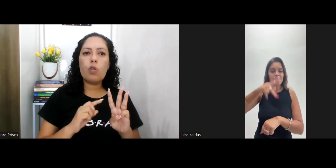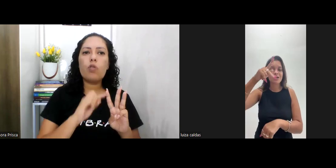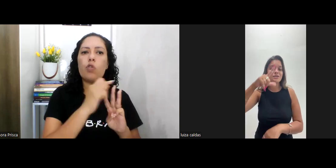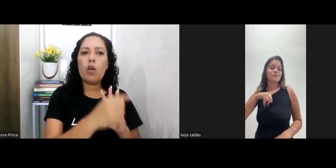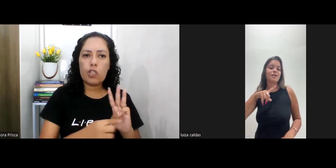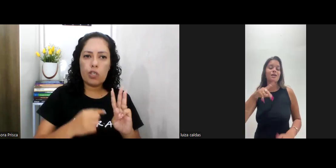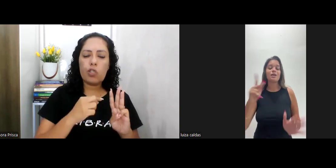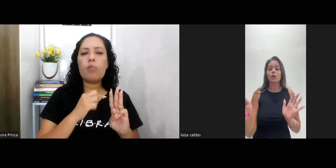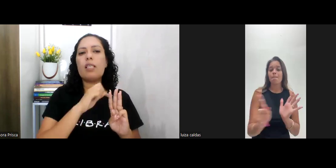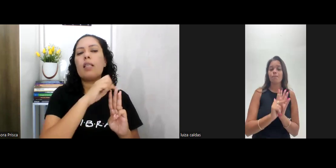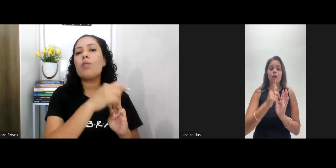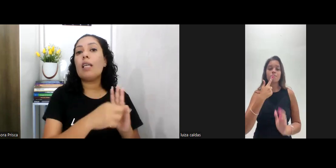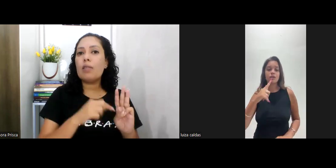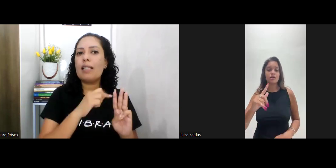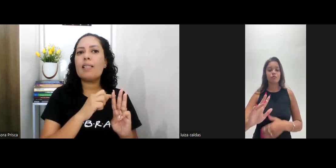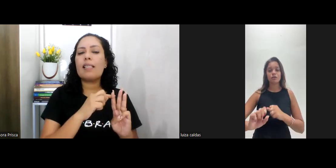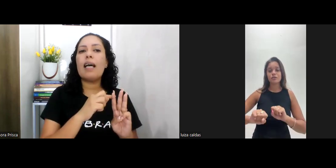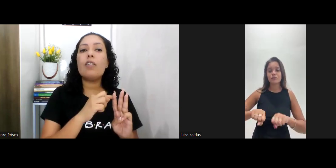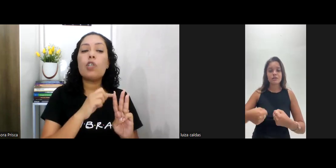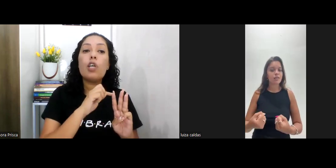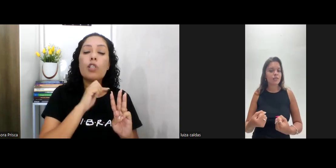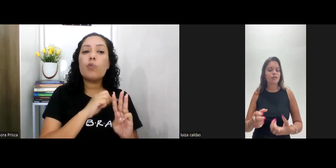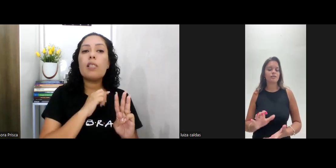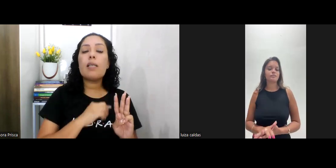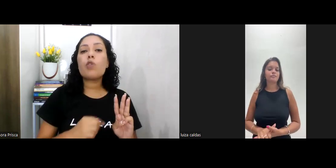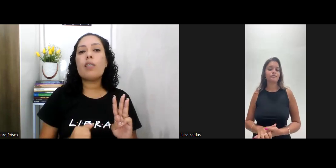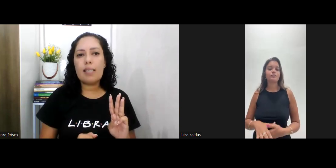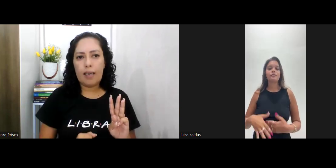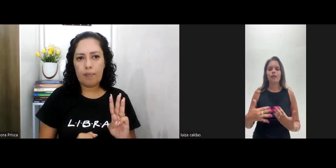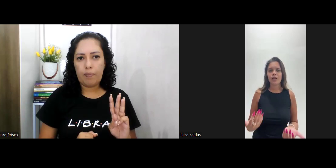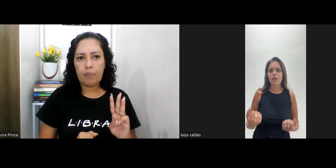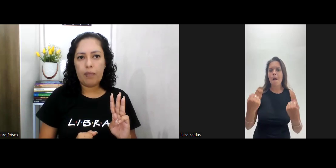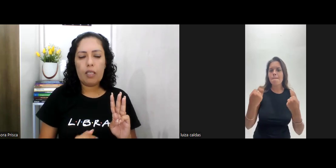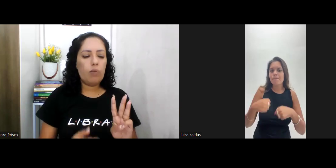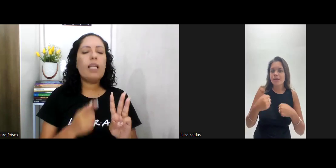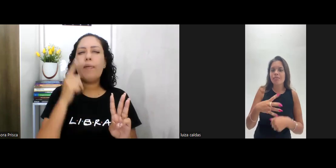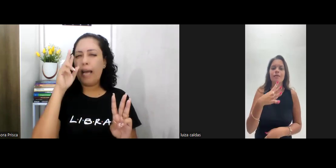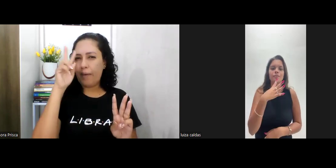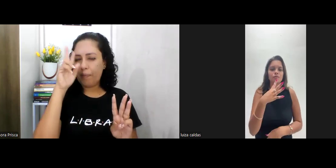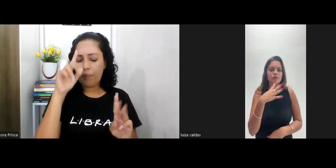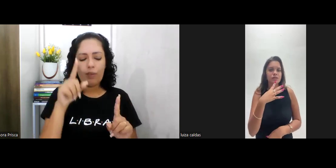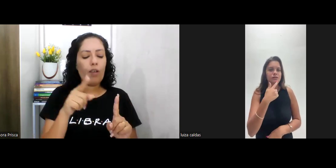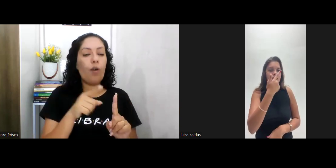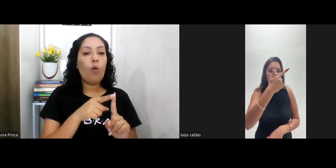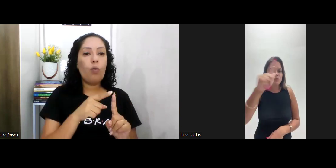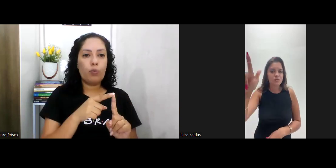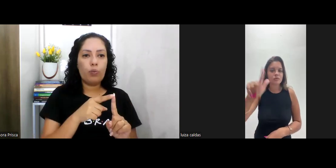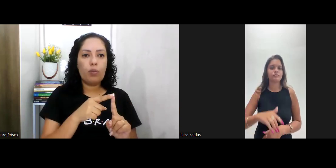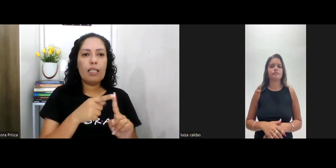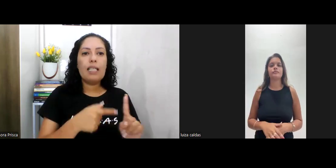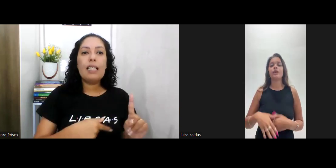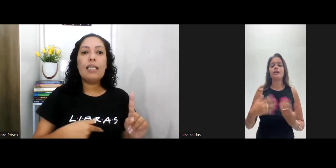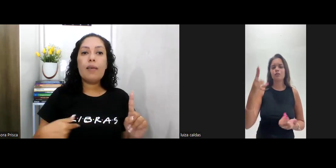básicos que todos nós que estamos entrando dentro da língua de sinais, nós precisamos conhecer. Então, vamos relembrar?